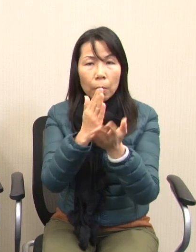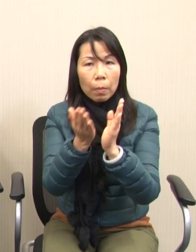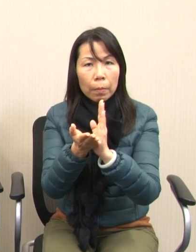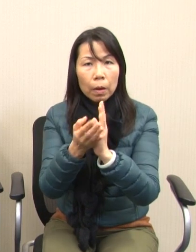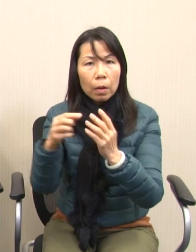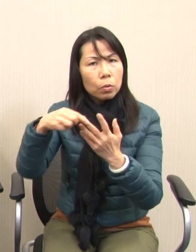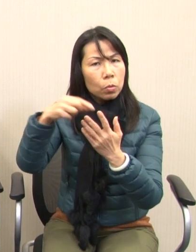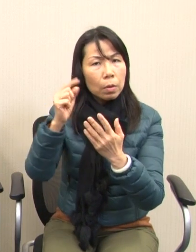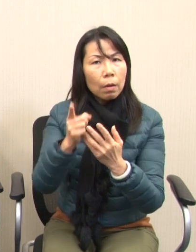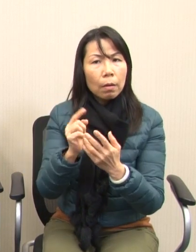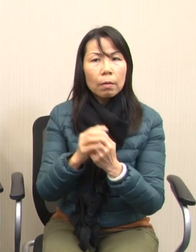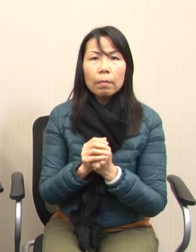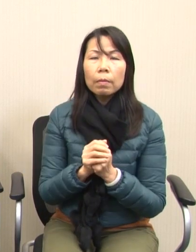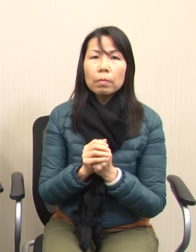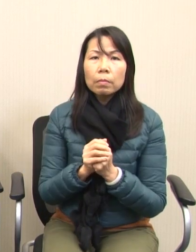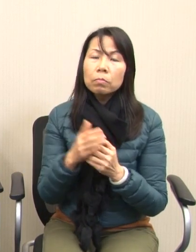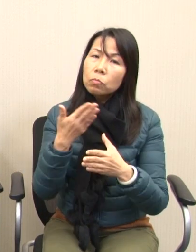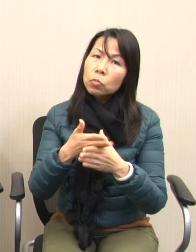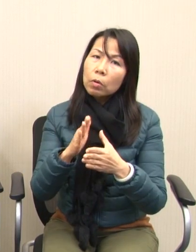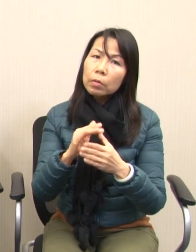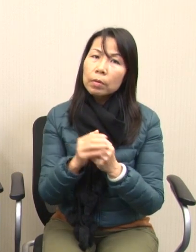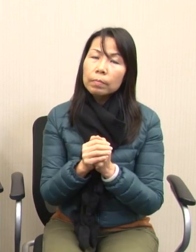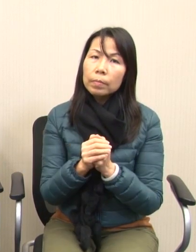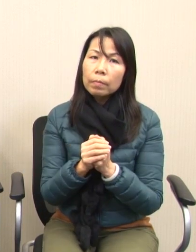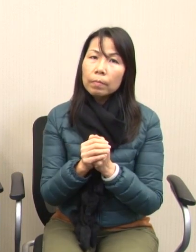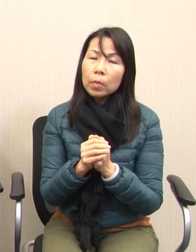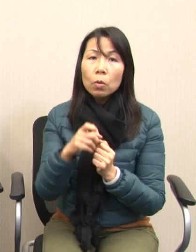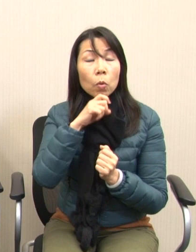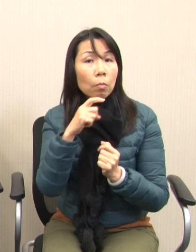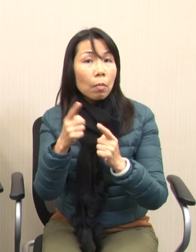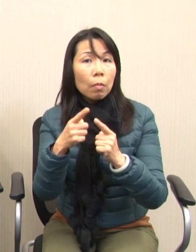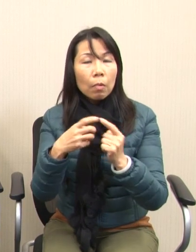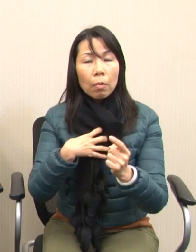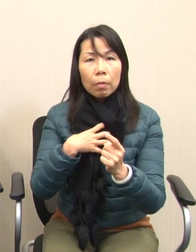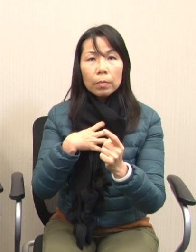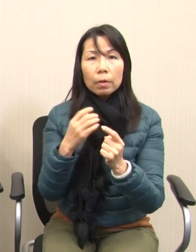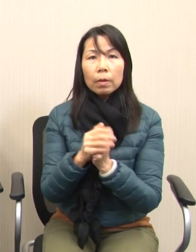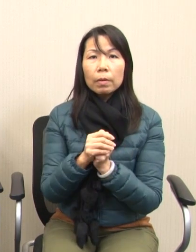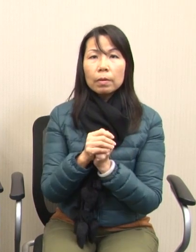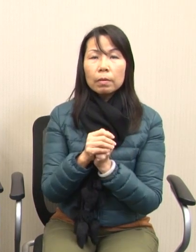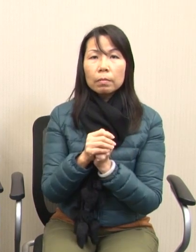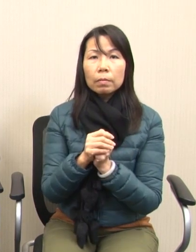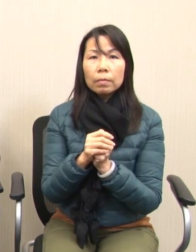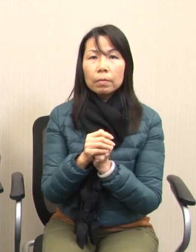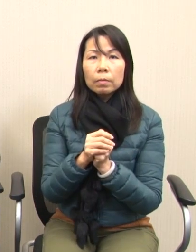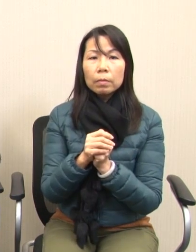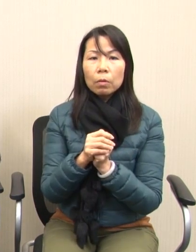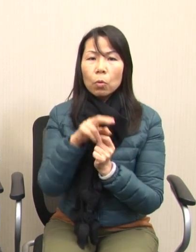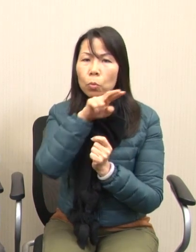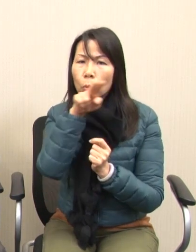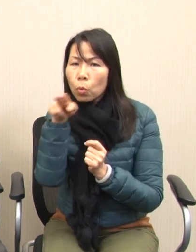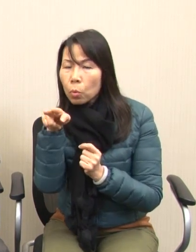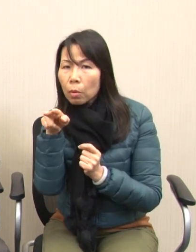等。咁所以即係當然亦都有人覺得就係話，咦？喂，其實睇而家咁嘅局